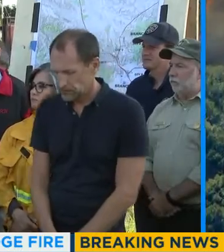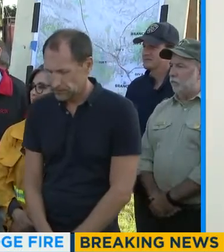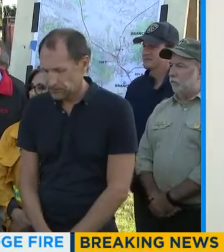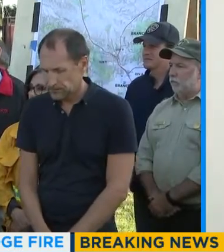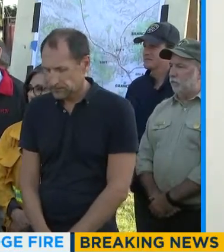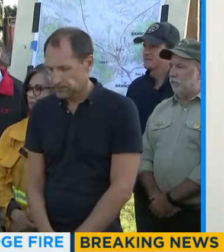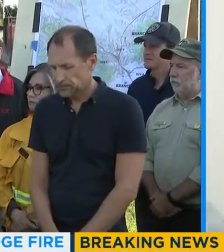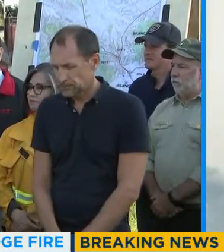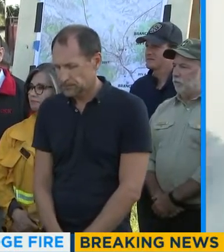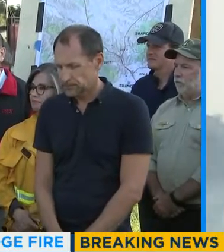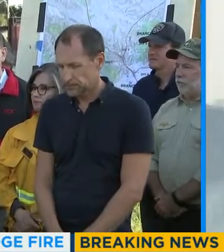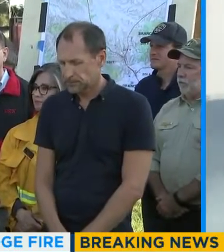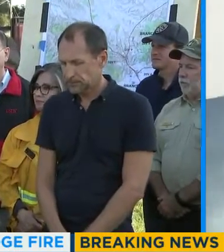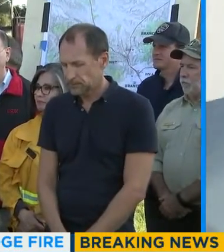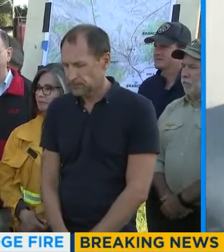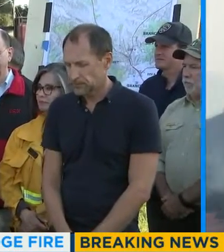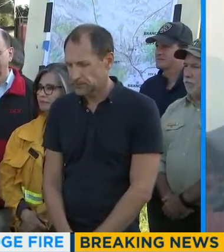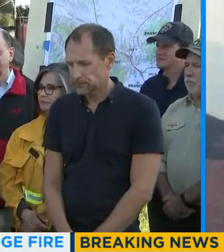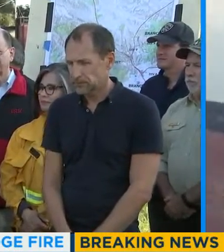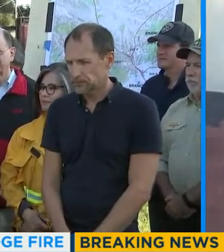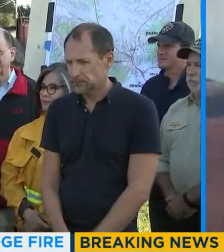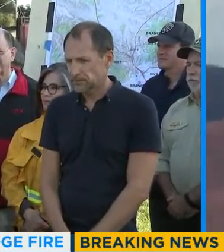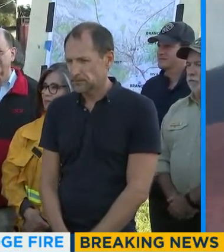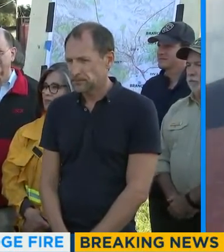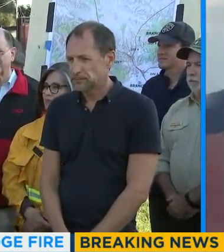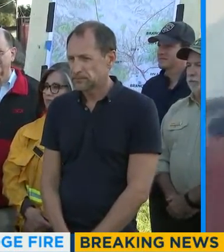al sur del freeway de